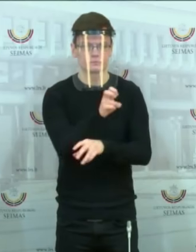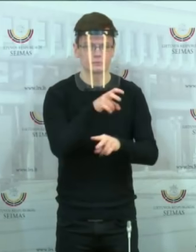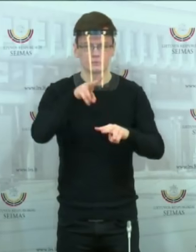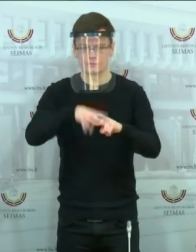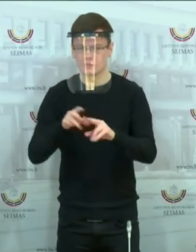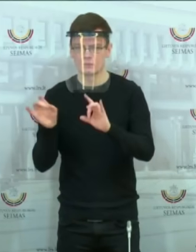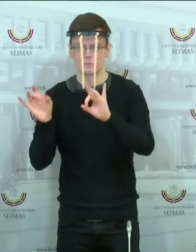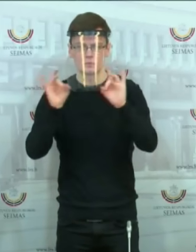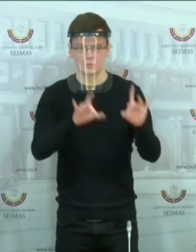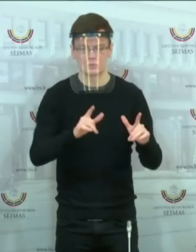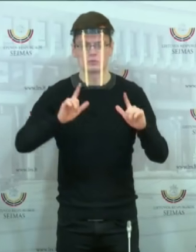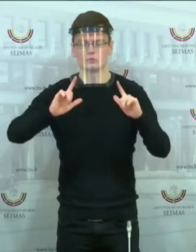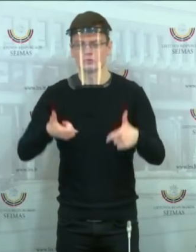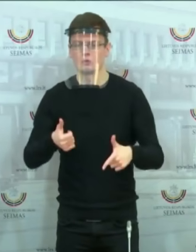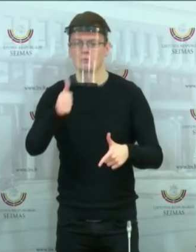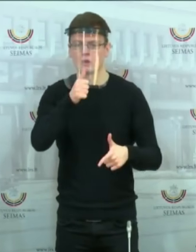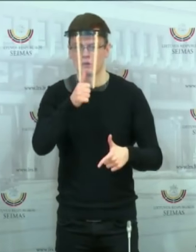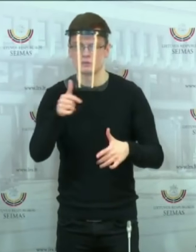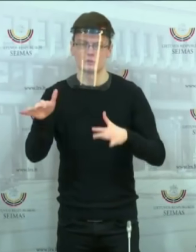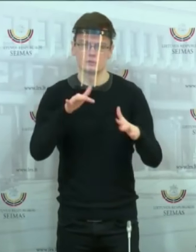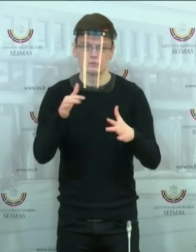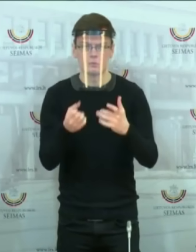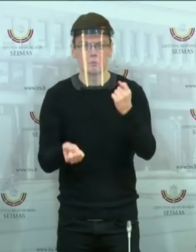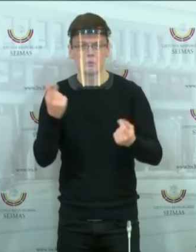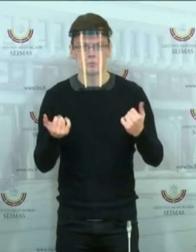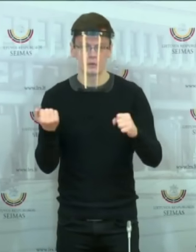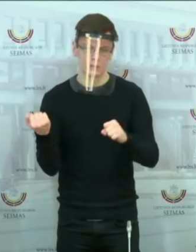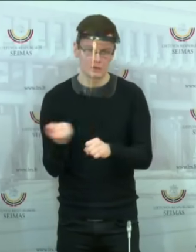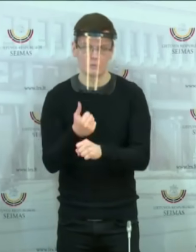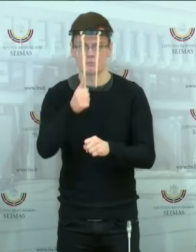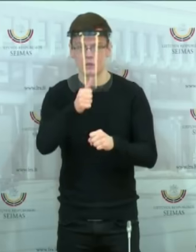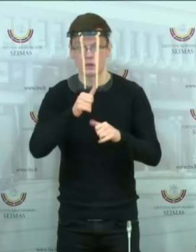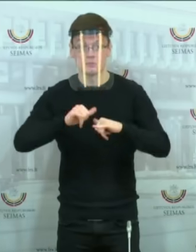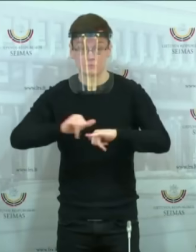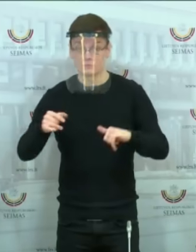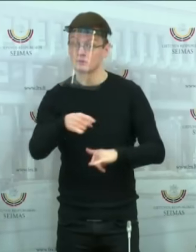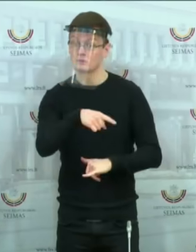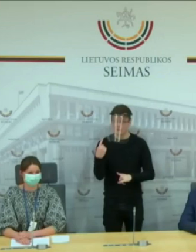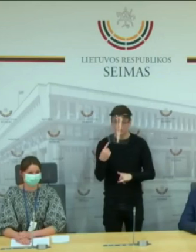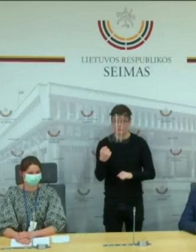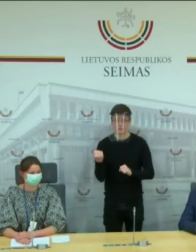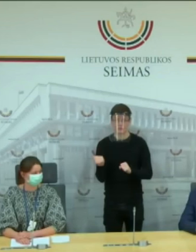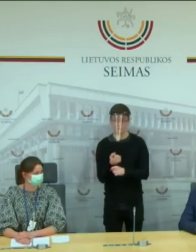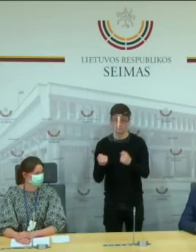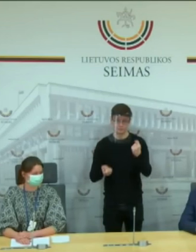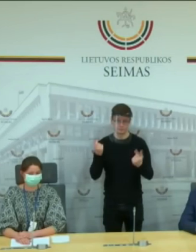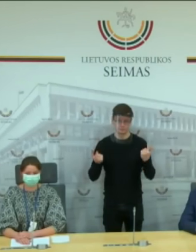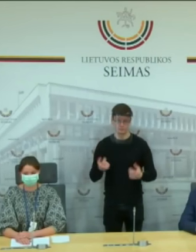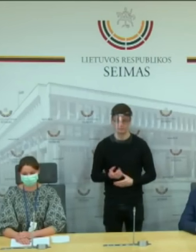Na, turėtų vis tiek išlysti tie atvejai vienokio ar kitokio būdu, jeigu plitimas būtų didelis.